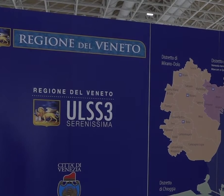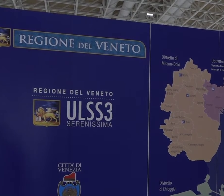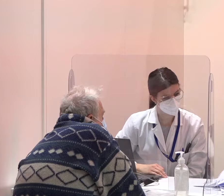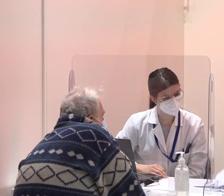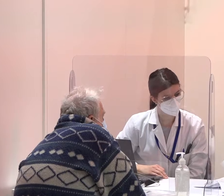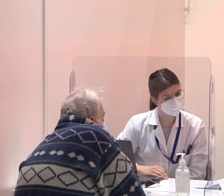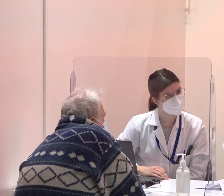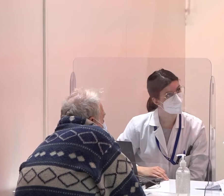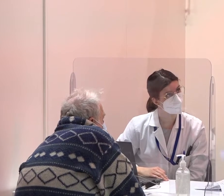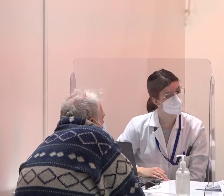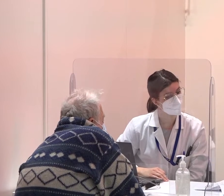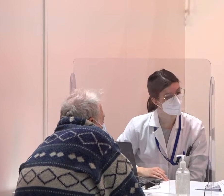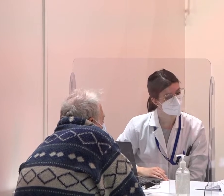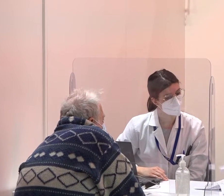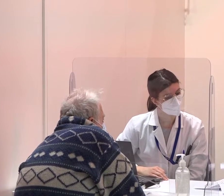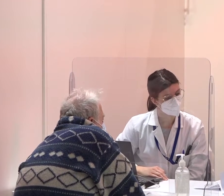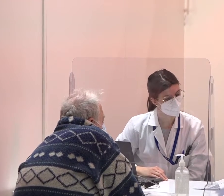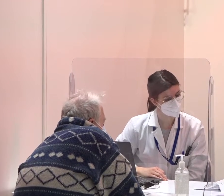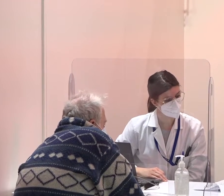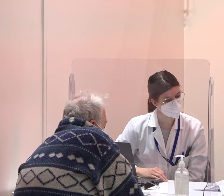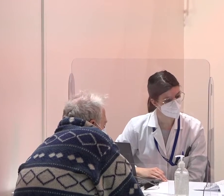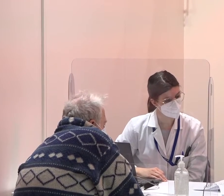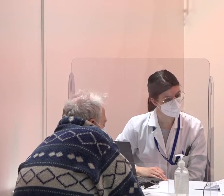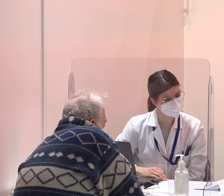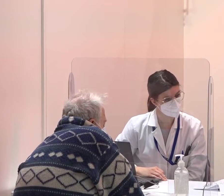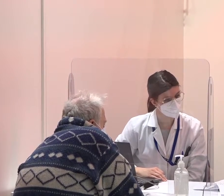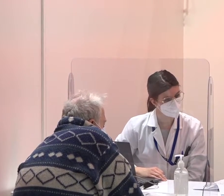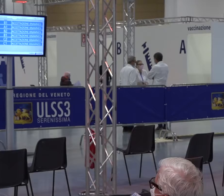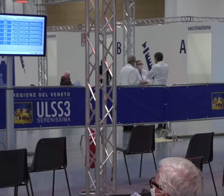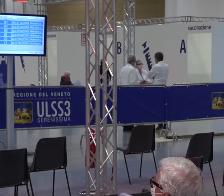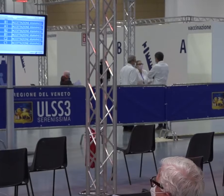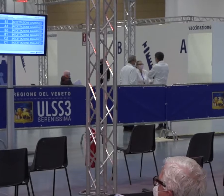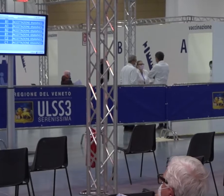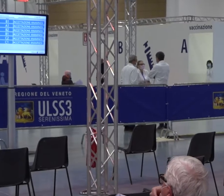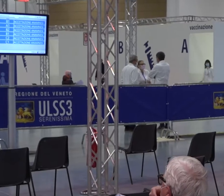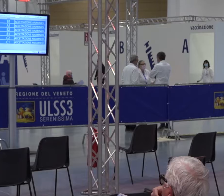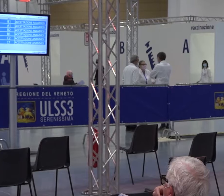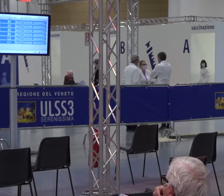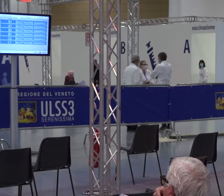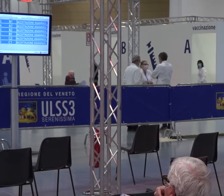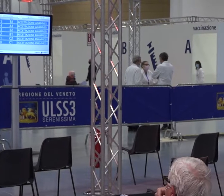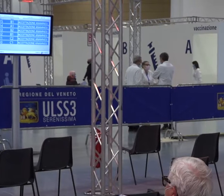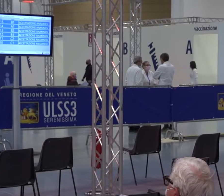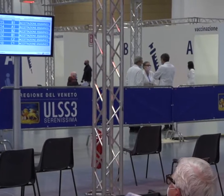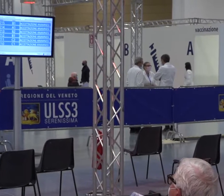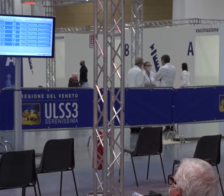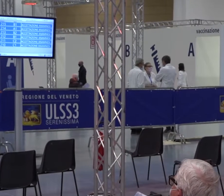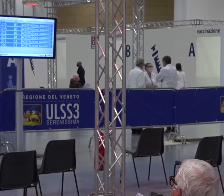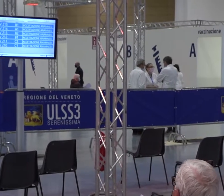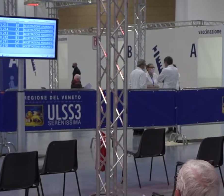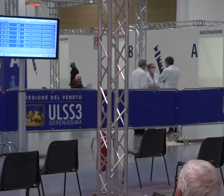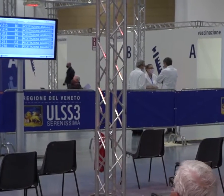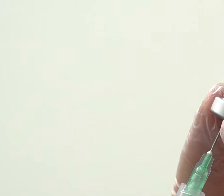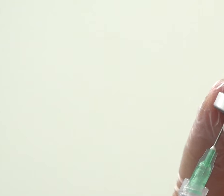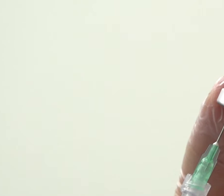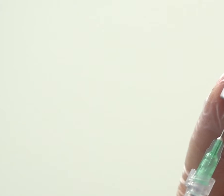184.714 over settantenni. Resta da definire solo un 3,23% ed ogni ULSS darà